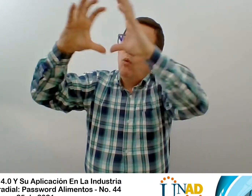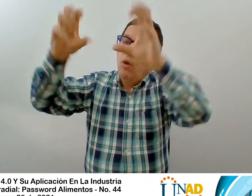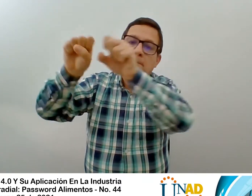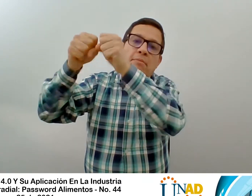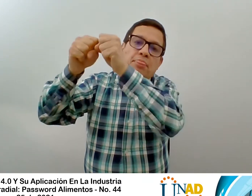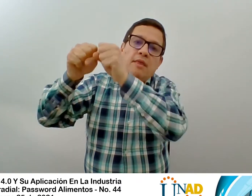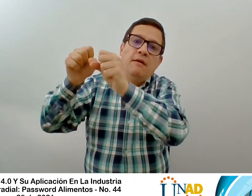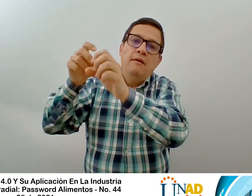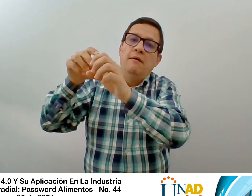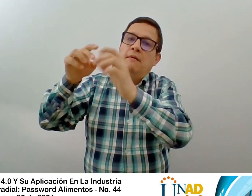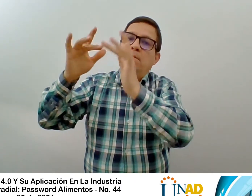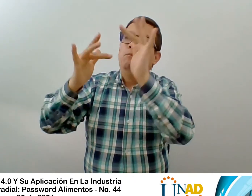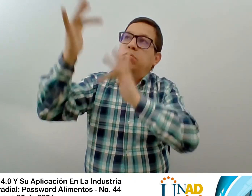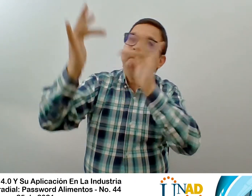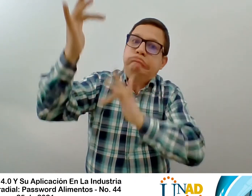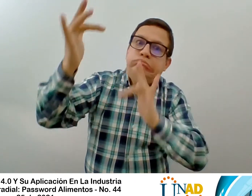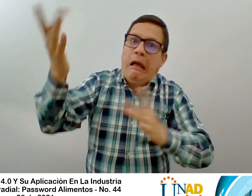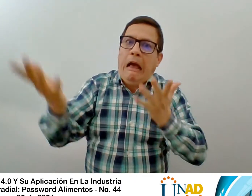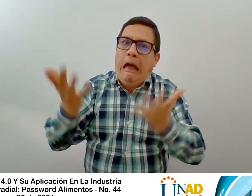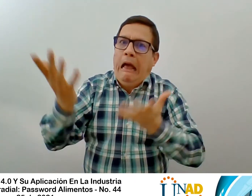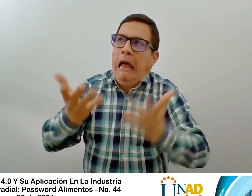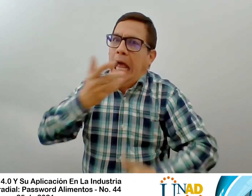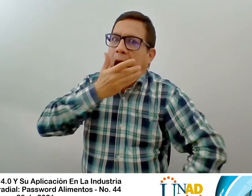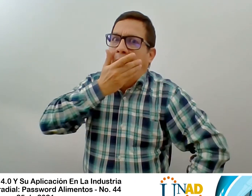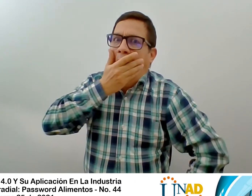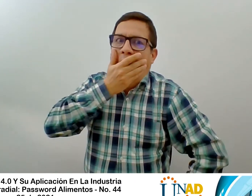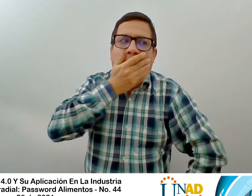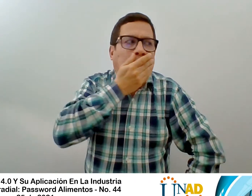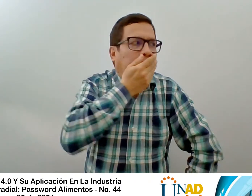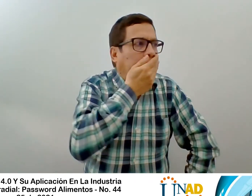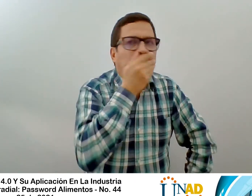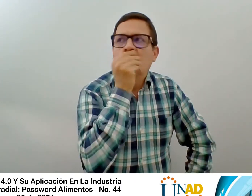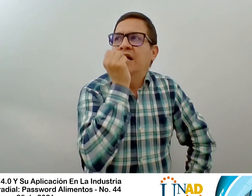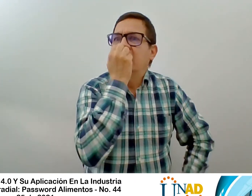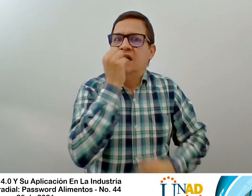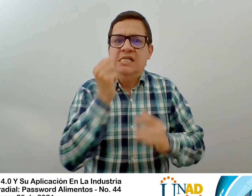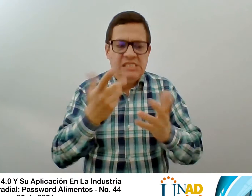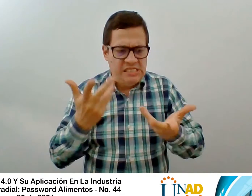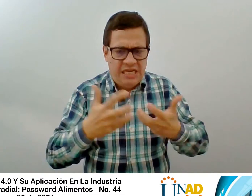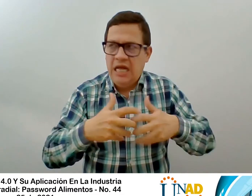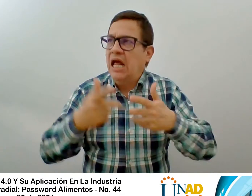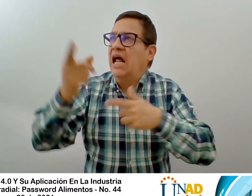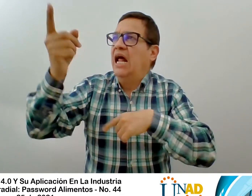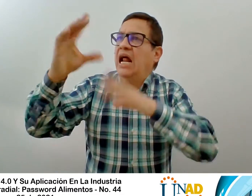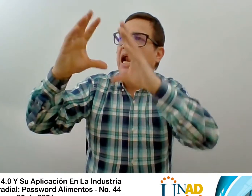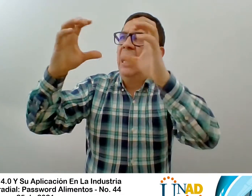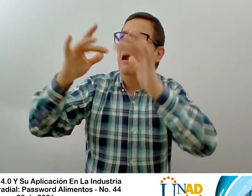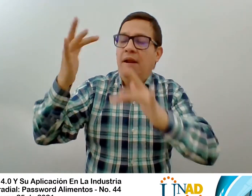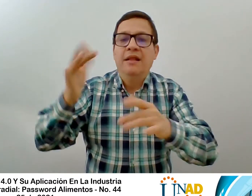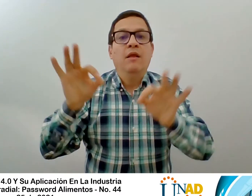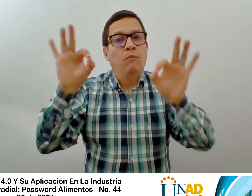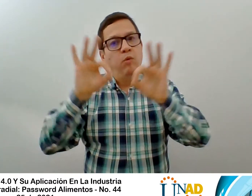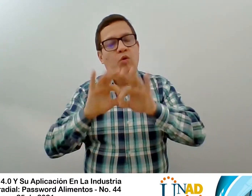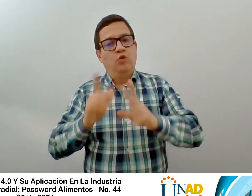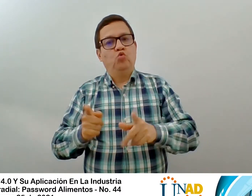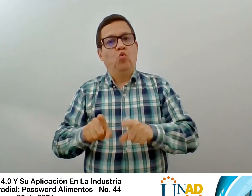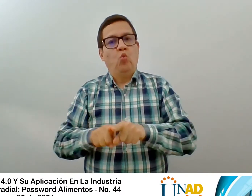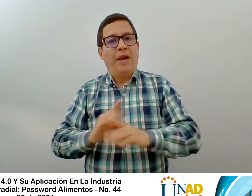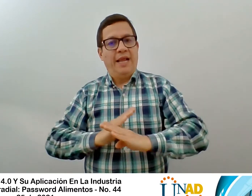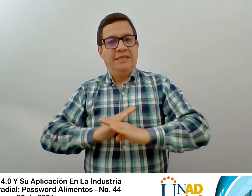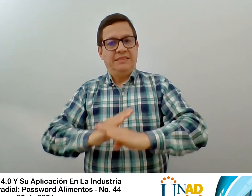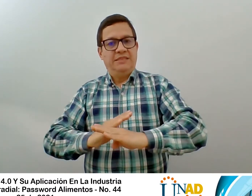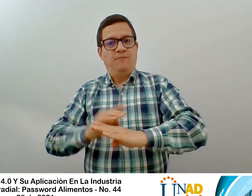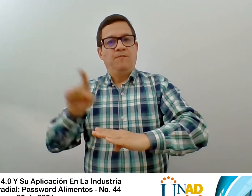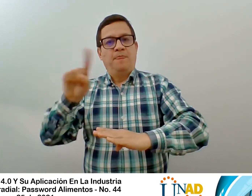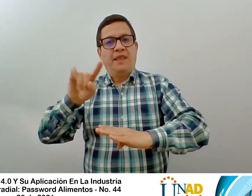tener en cuenta que esta red podría caerse en cualquier momento y que podría haber un inconveniente que no dependa de nosotros. Así que es muy